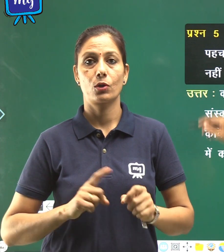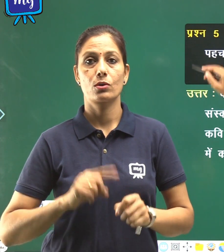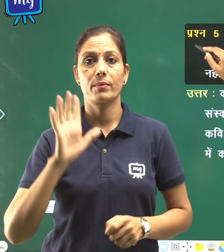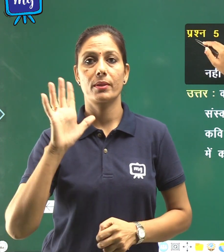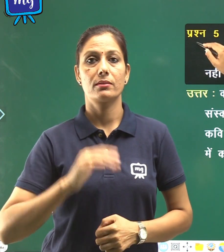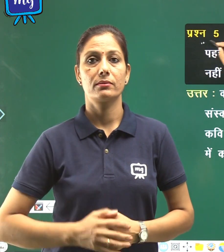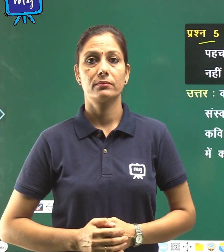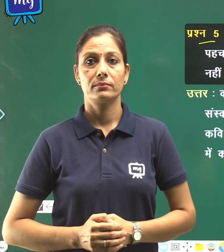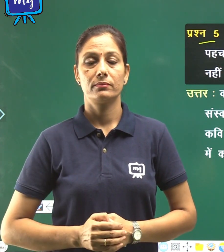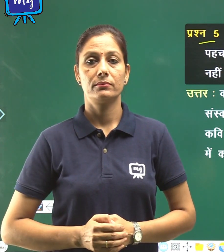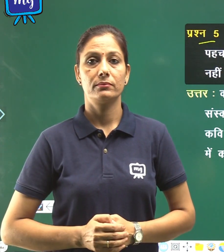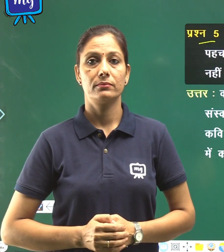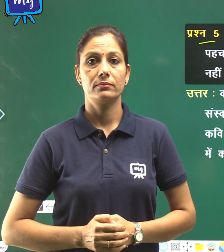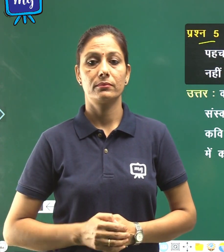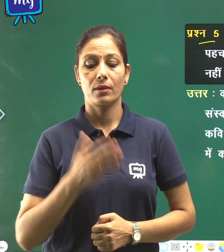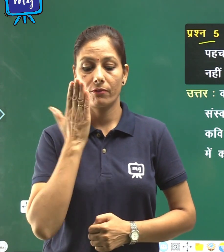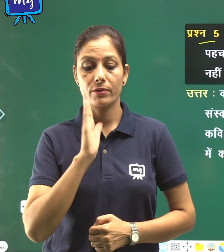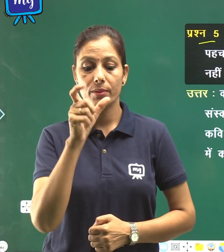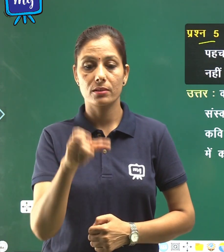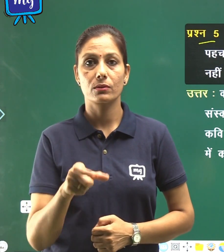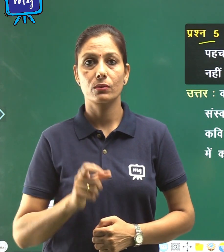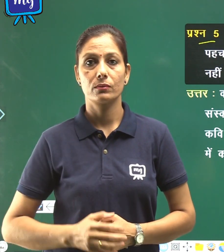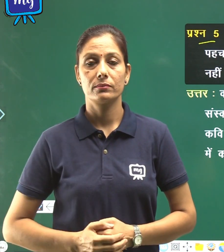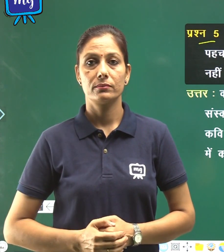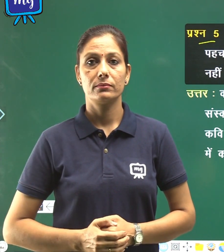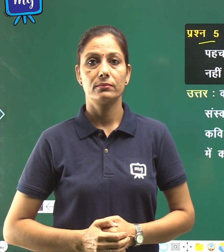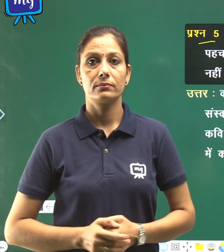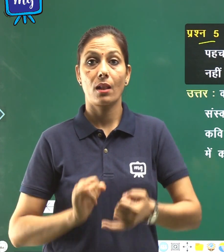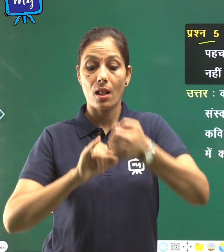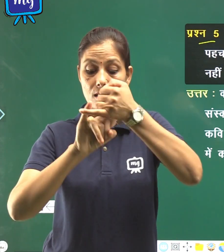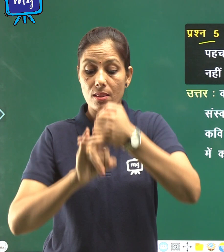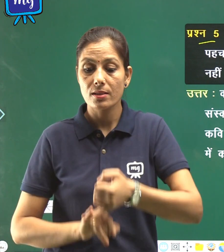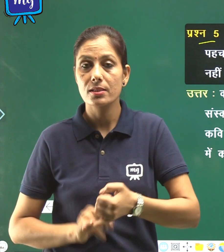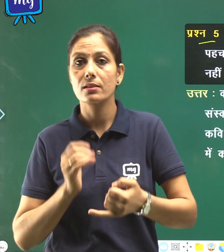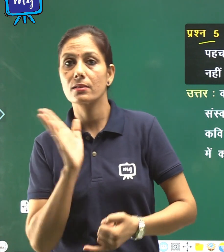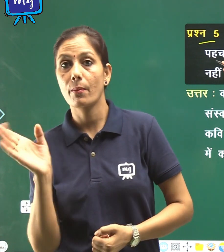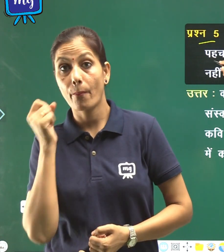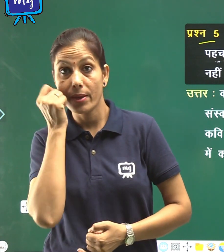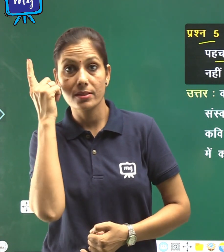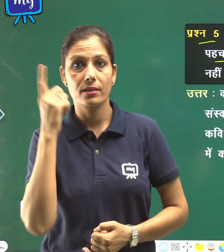प्रश्न 5, कवि को दक्षिण दिशा पहचानने में